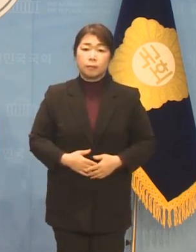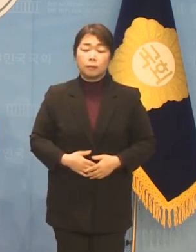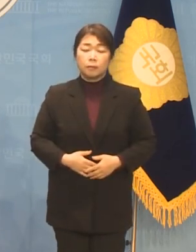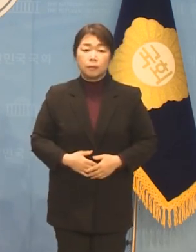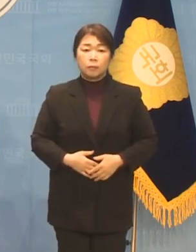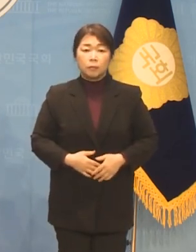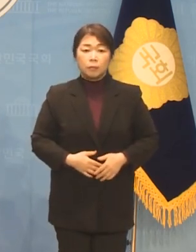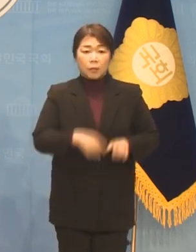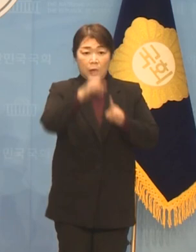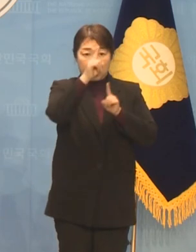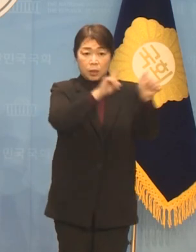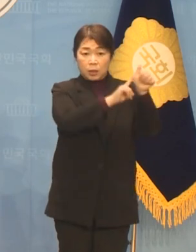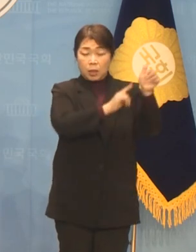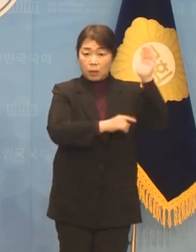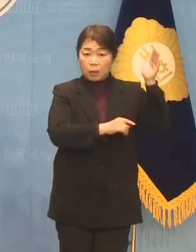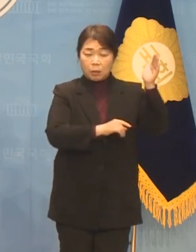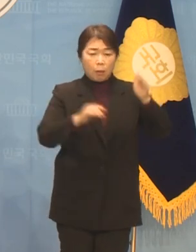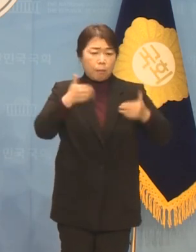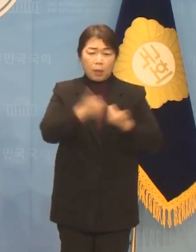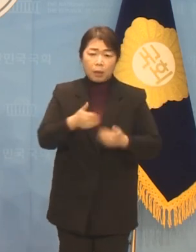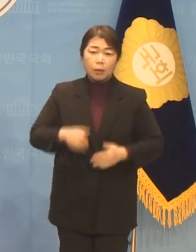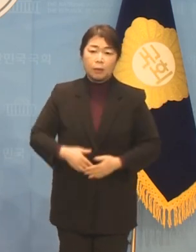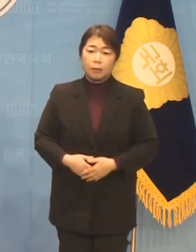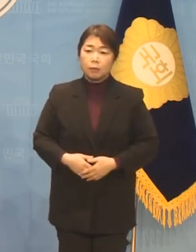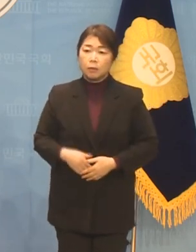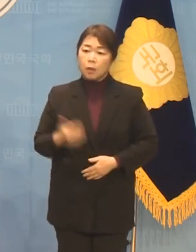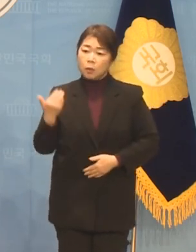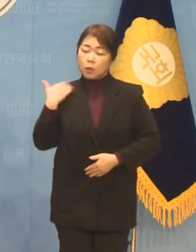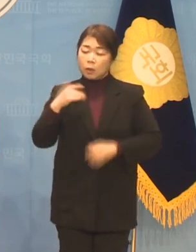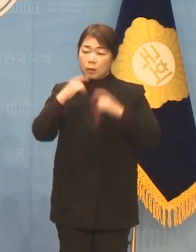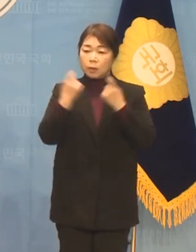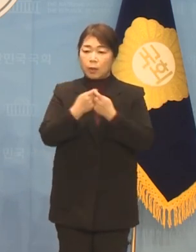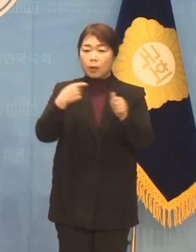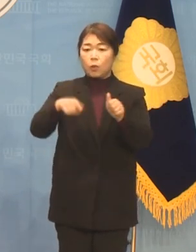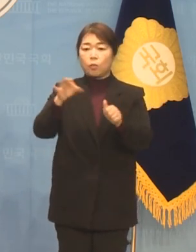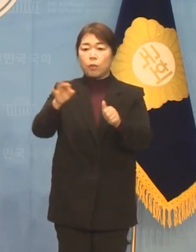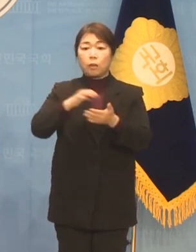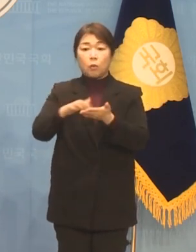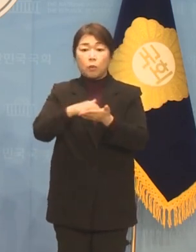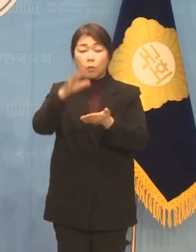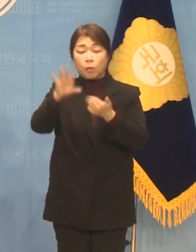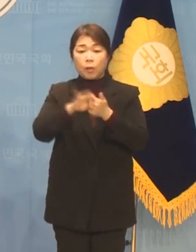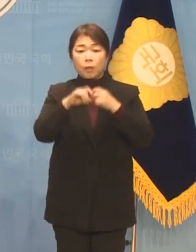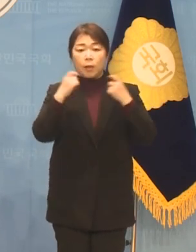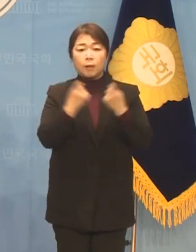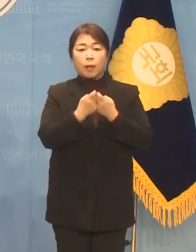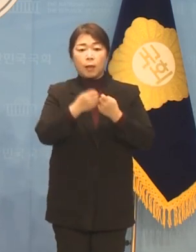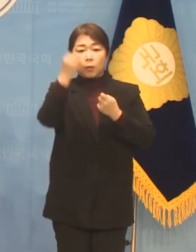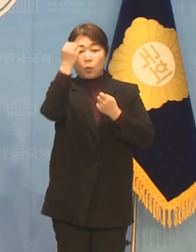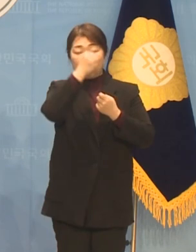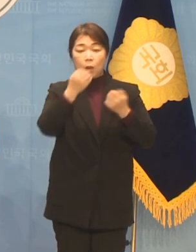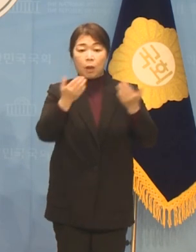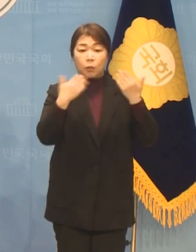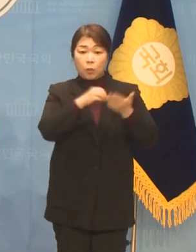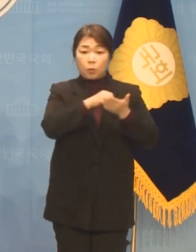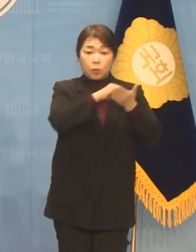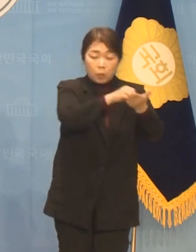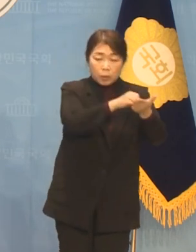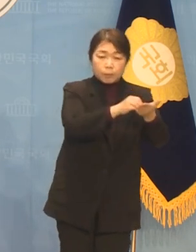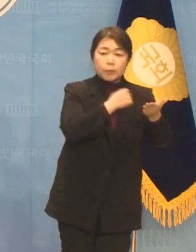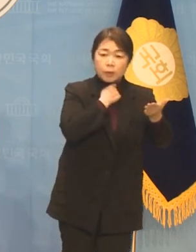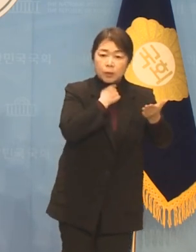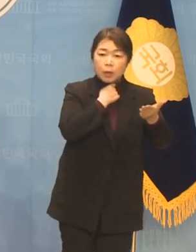말과는 정반대입니다. 가장 최근의 사교육비 통계를 보면 자사고 진학을 희망하는 학생 1인당 월